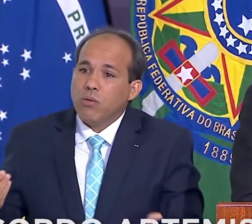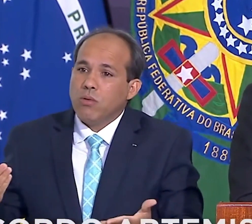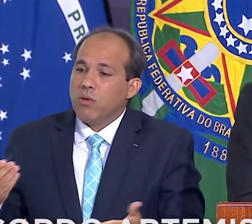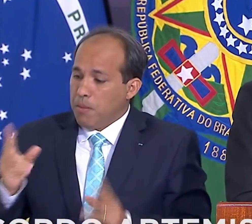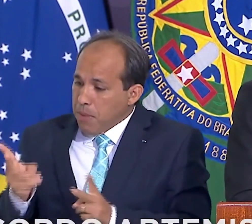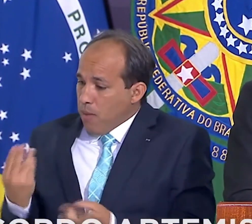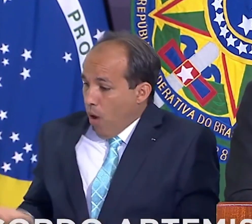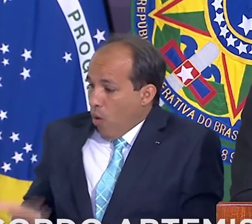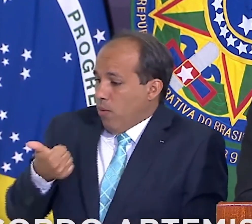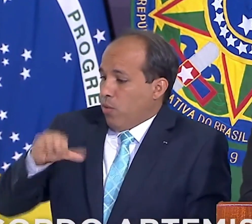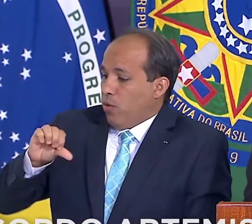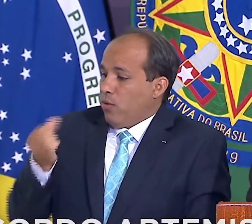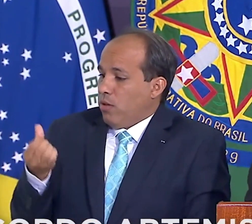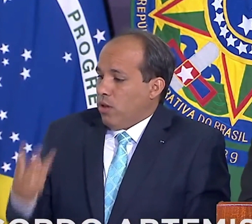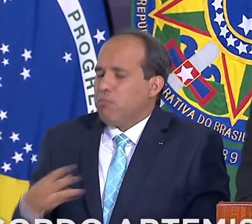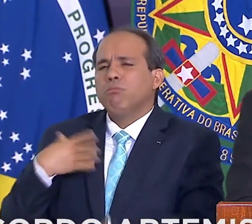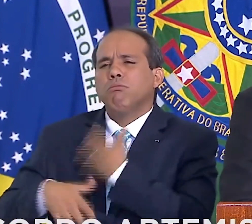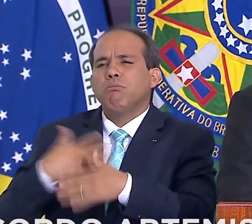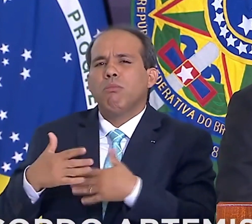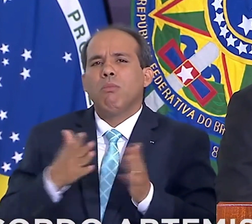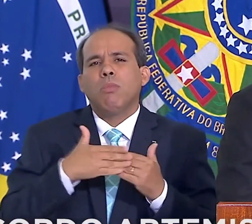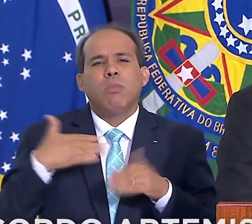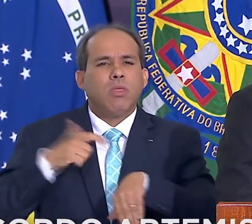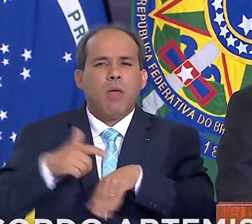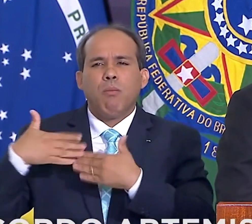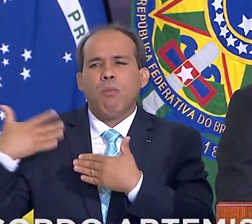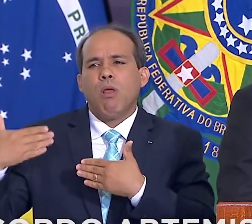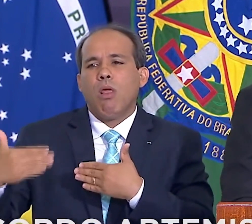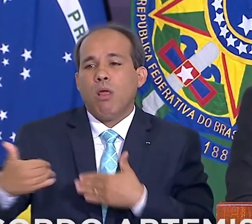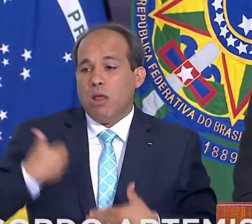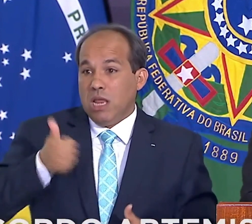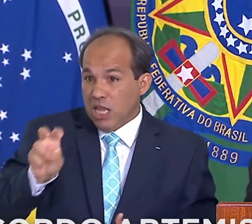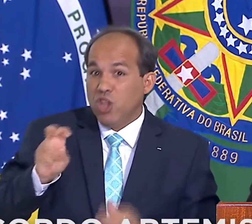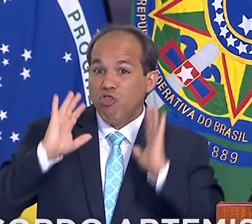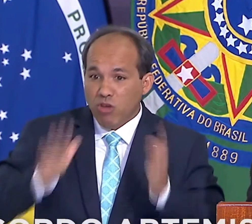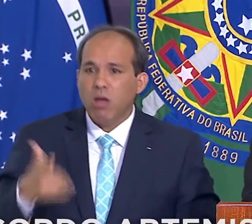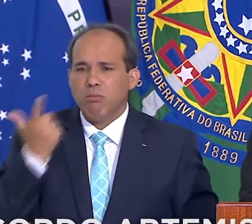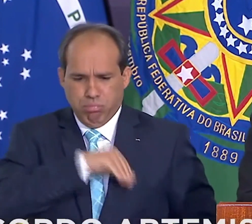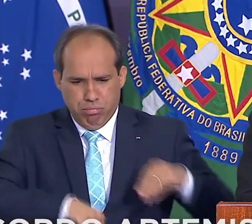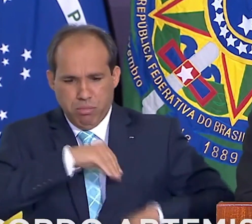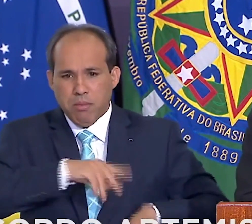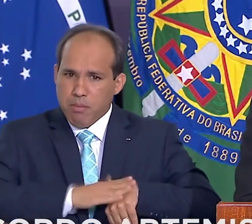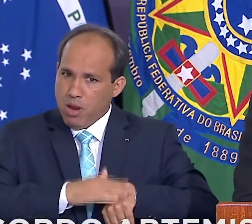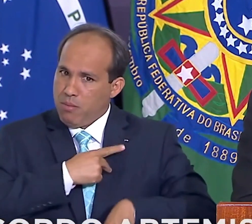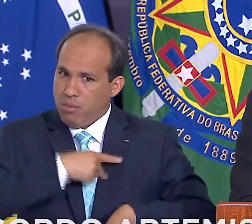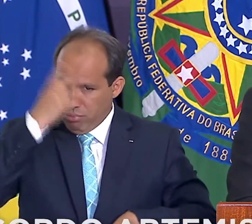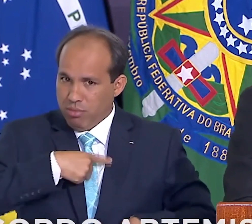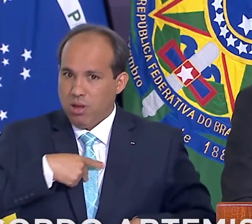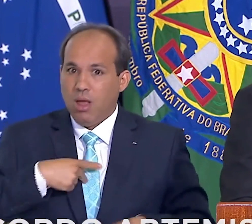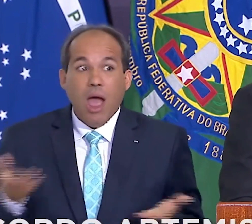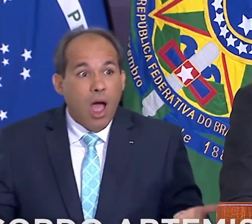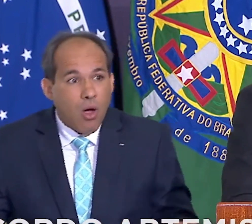O tempo passou, com 15 anos de idade, eu ganhava o meu próprio sustento, coisa rara eu